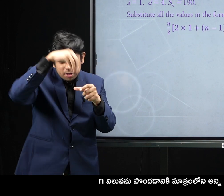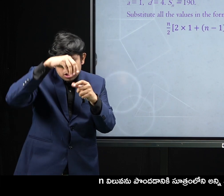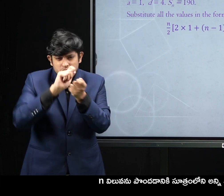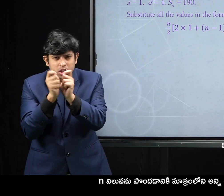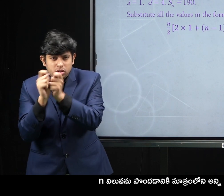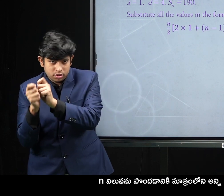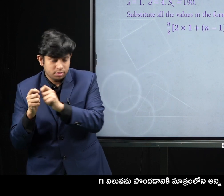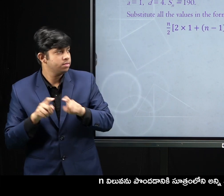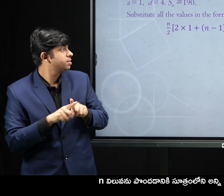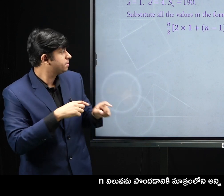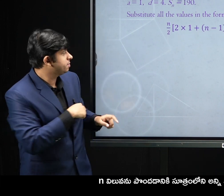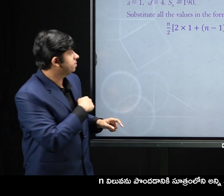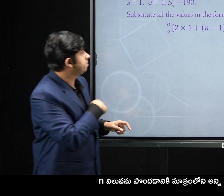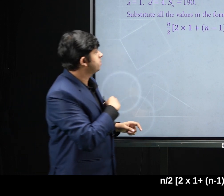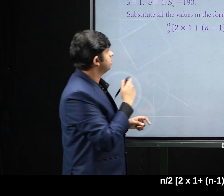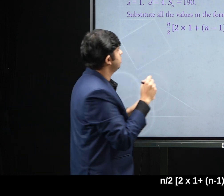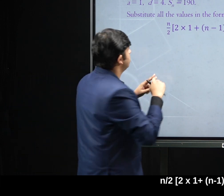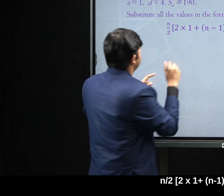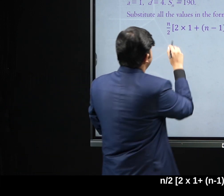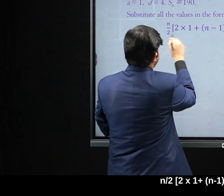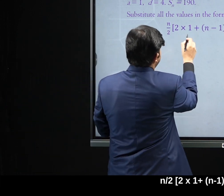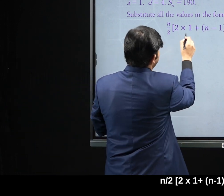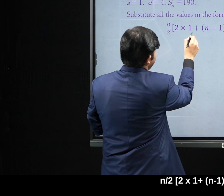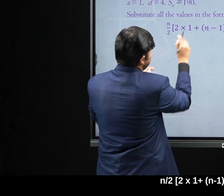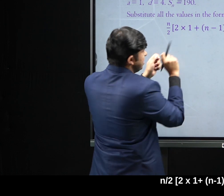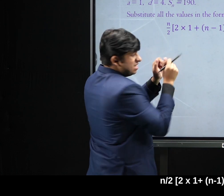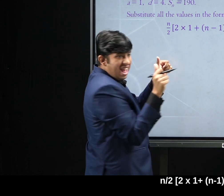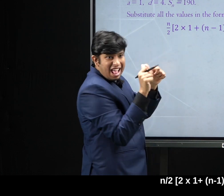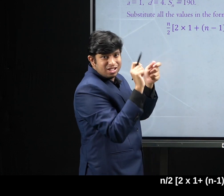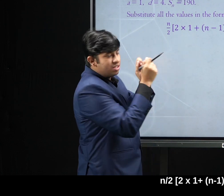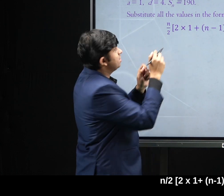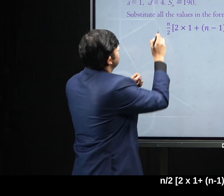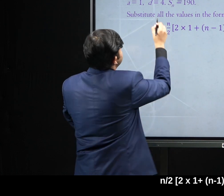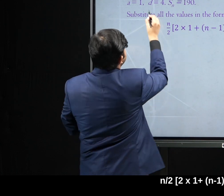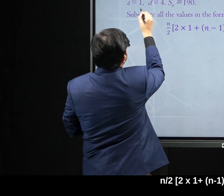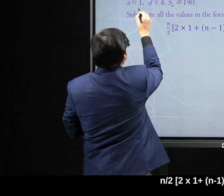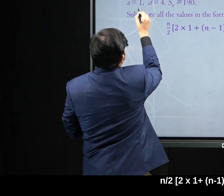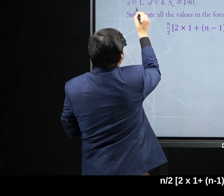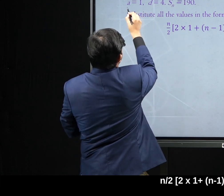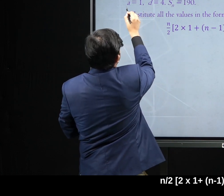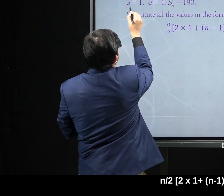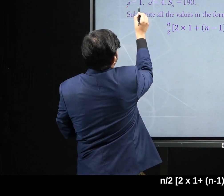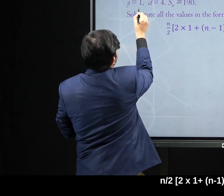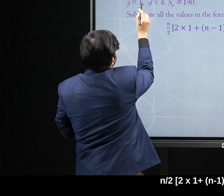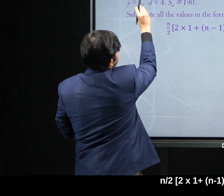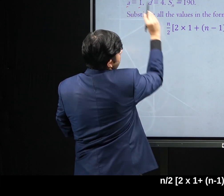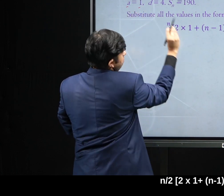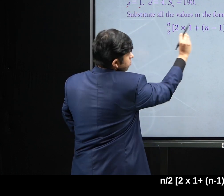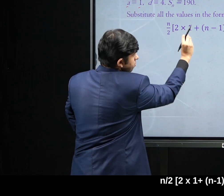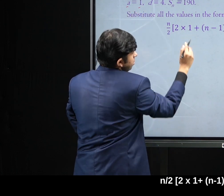విలువలను ప్రత్యామ్నాయం చేయండి. n/2 ఇంటూ 2 ఇంటూ 1 ప్లస్ n-1 ఇంటూ 4 which is equal to